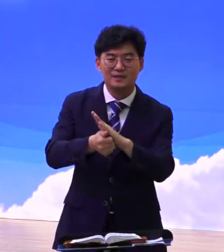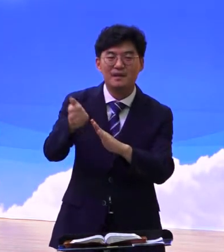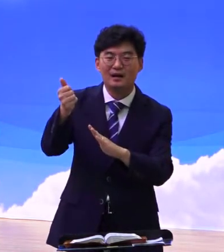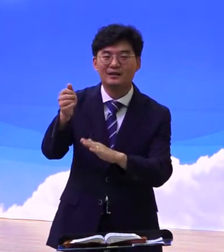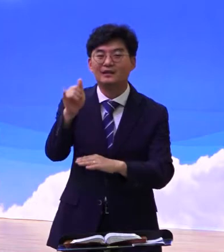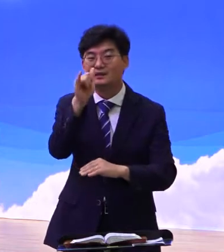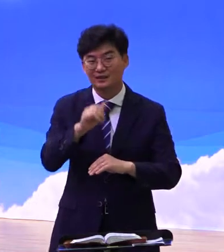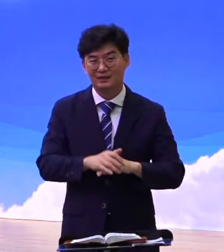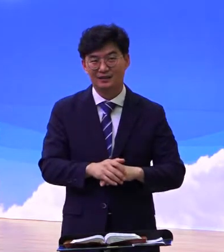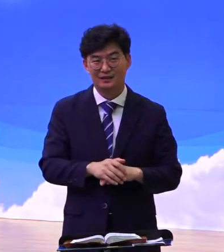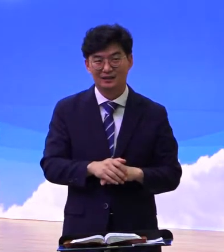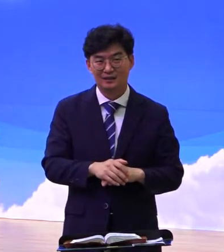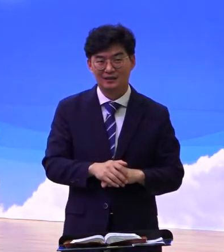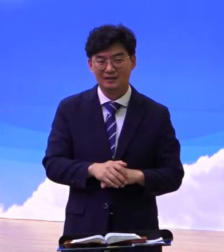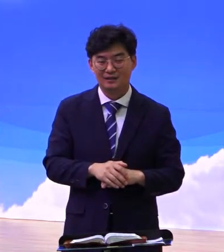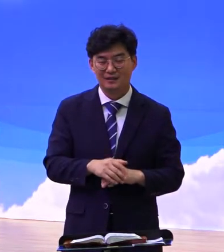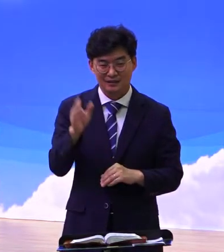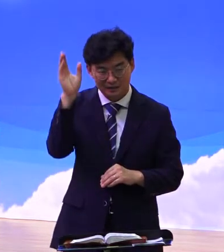것입니다.